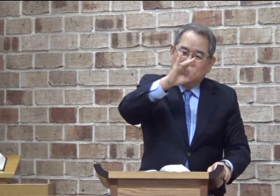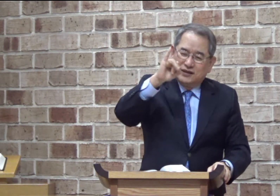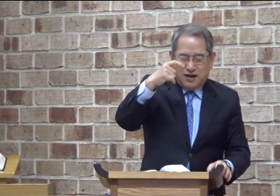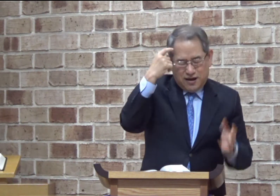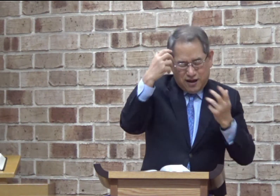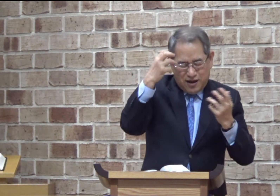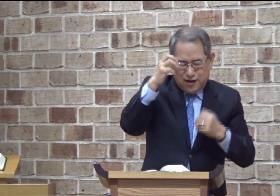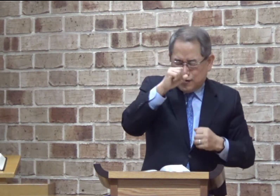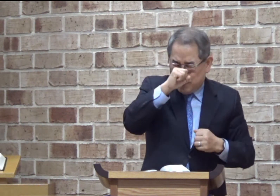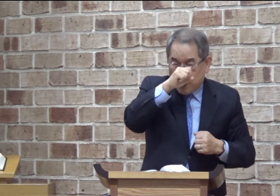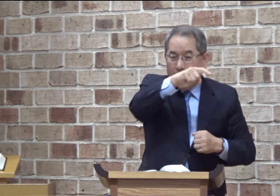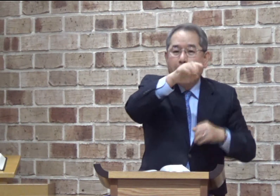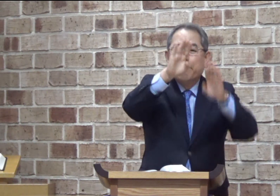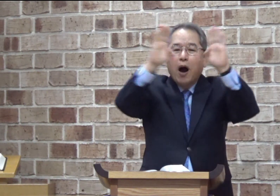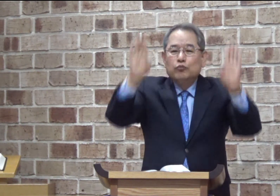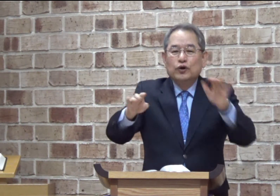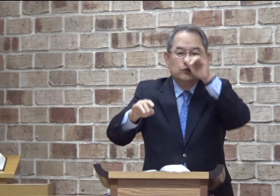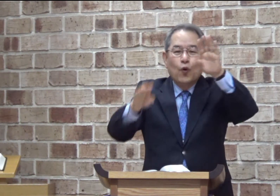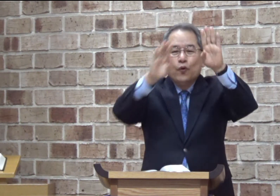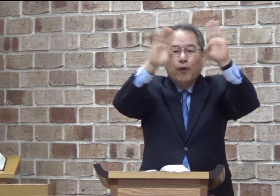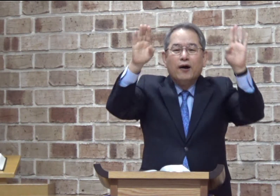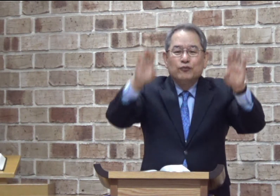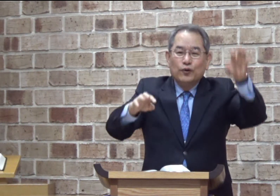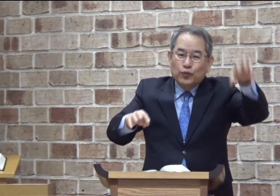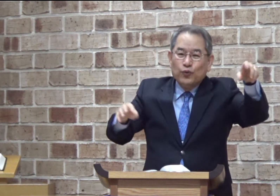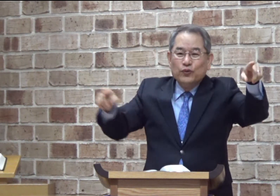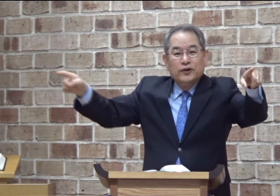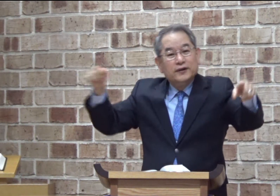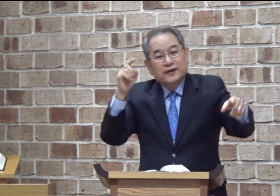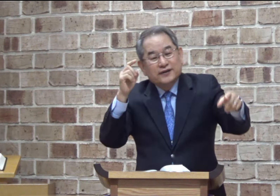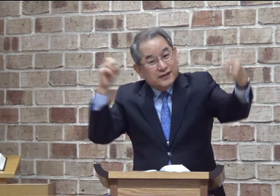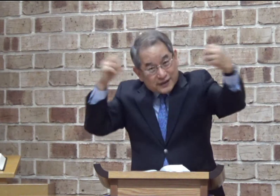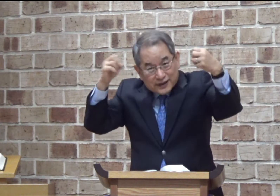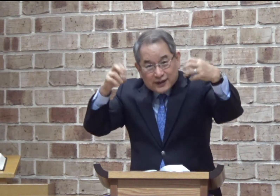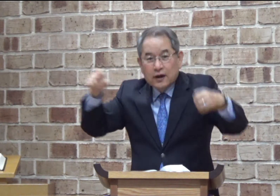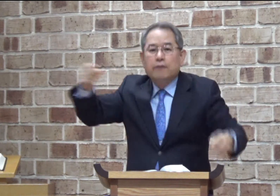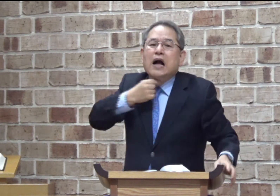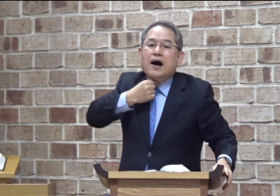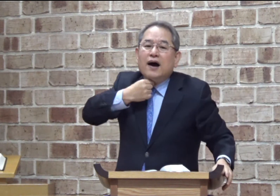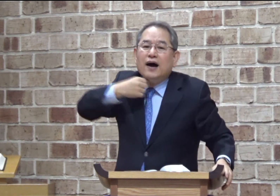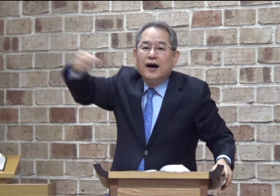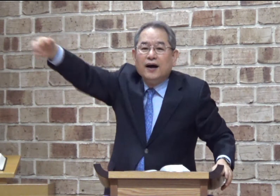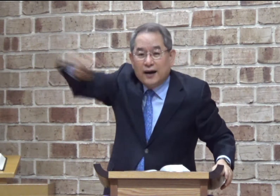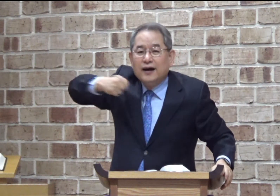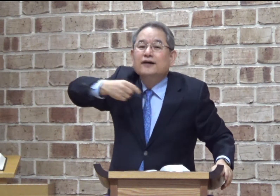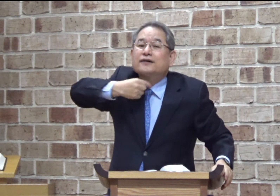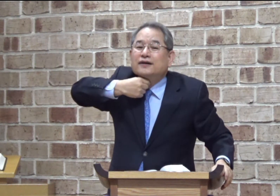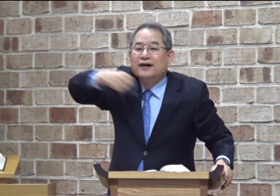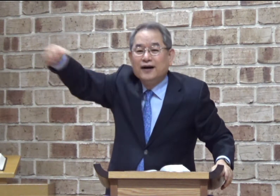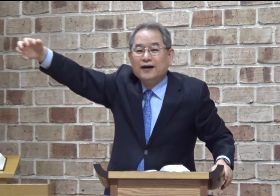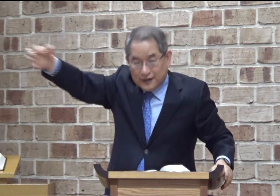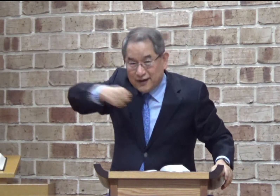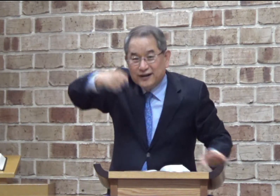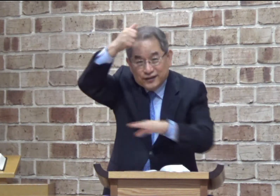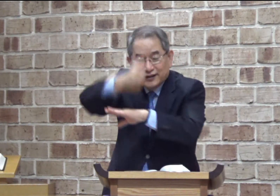이것도 광고에 냈습니다. 존 웨인 박물관이 있는데 그 박물관에서 이 조각을 구입하고 싶다고